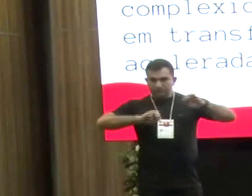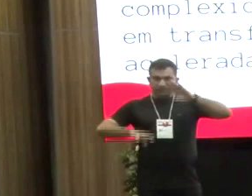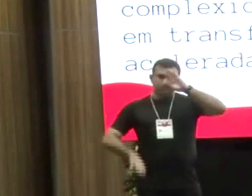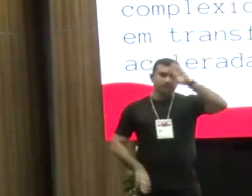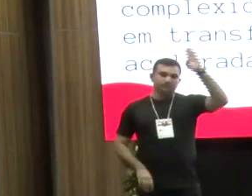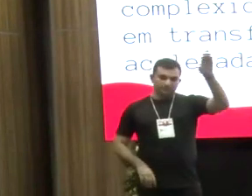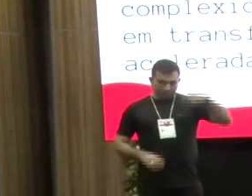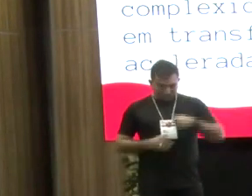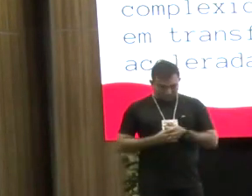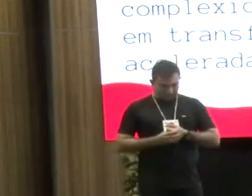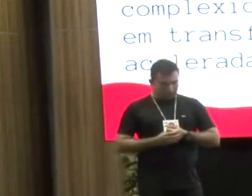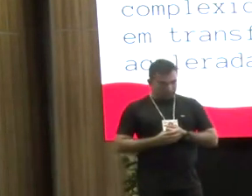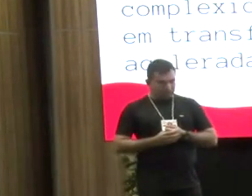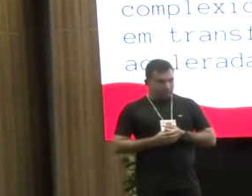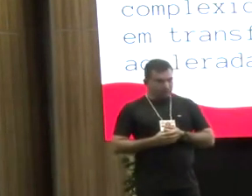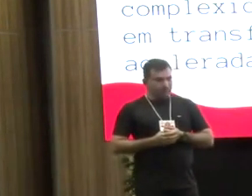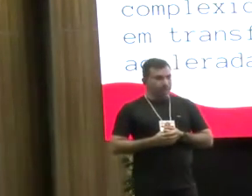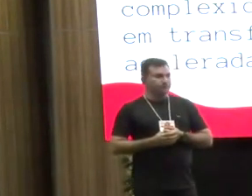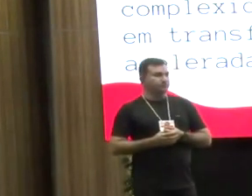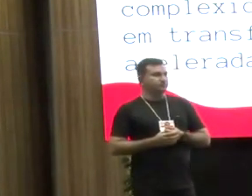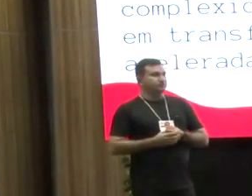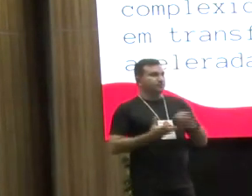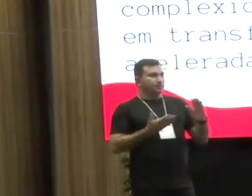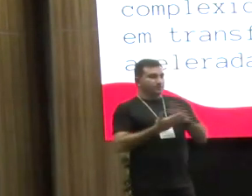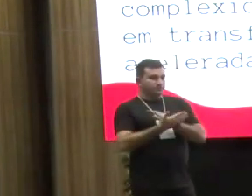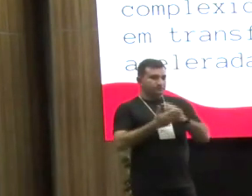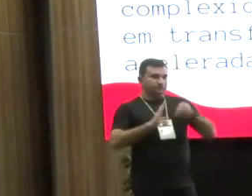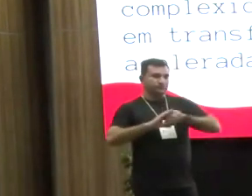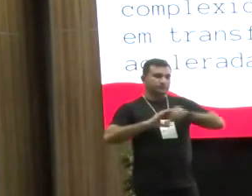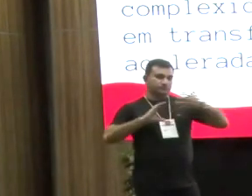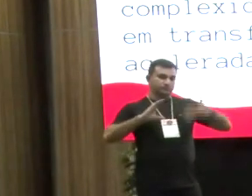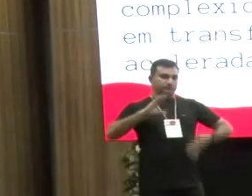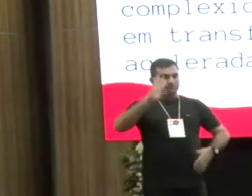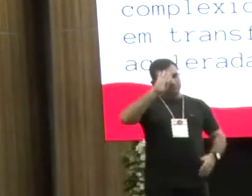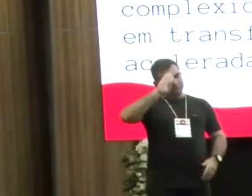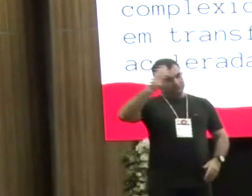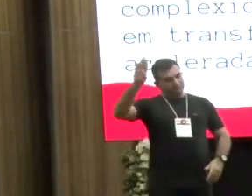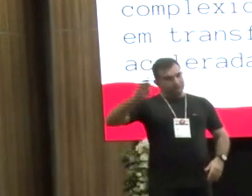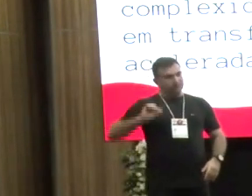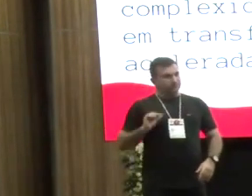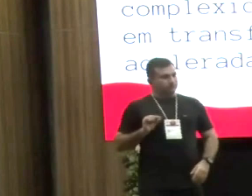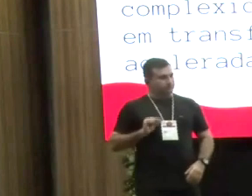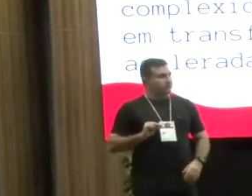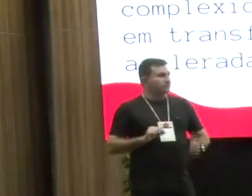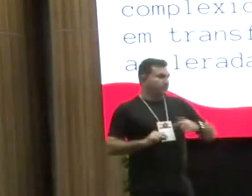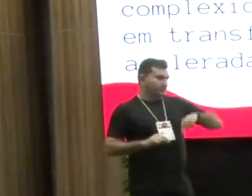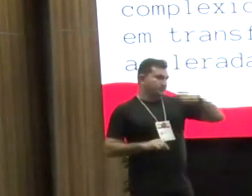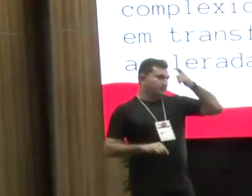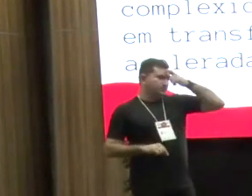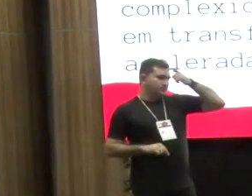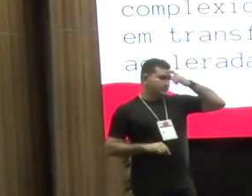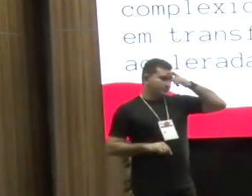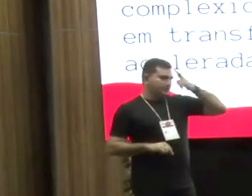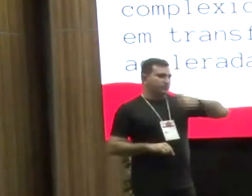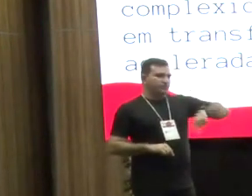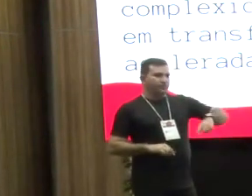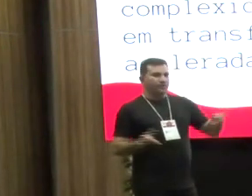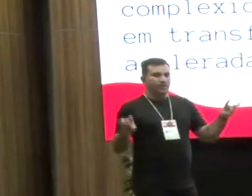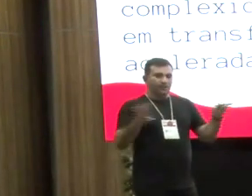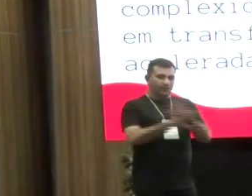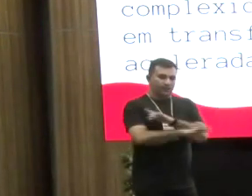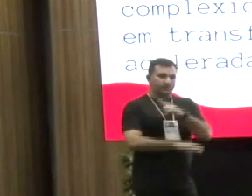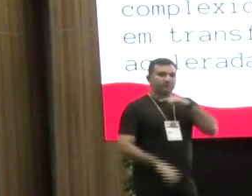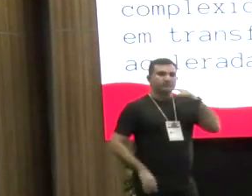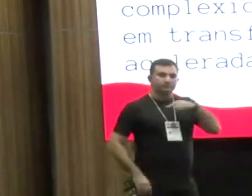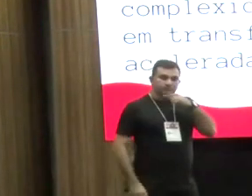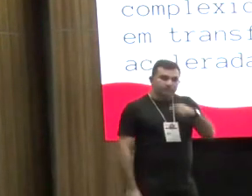principalmente. Uma das nossas características principais deve ser a consciência do inacabamento. Porque